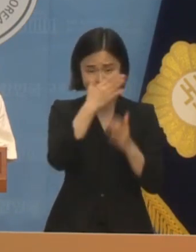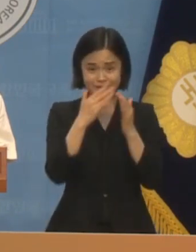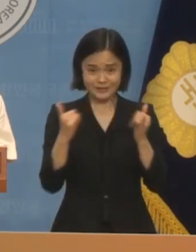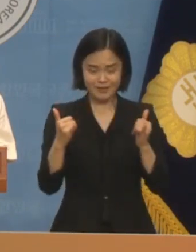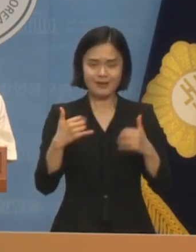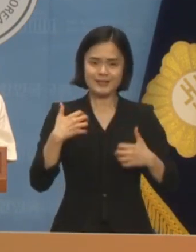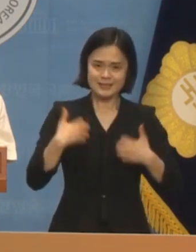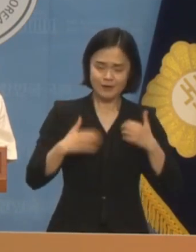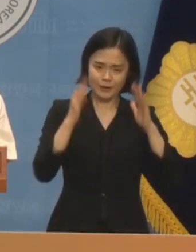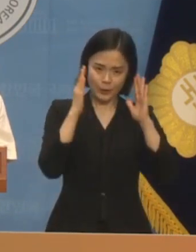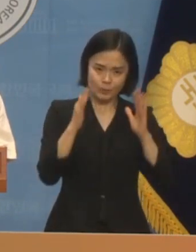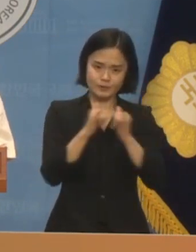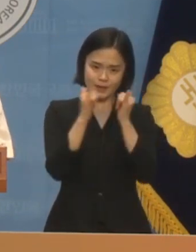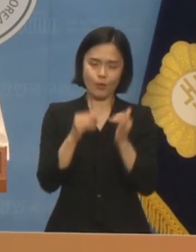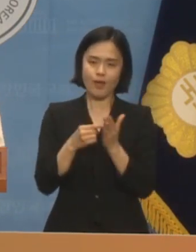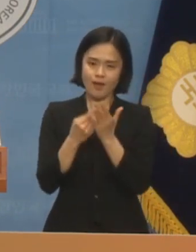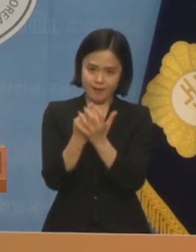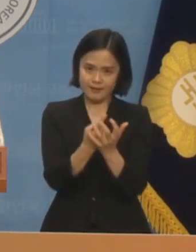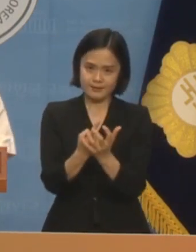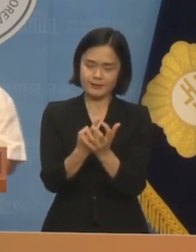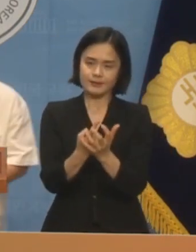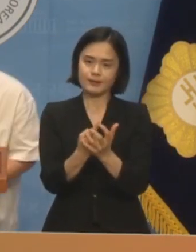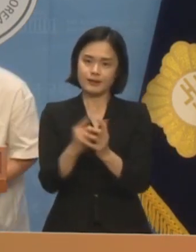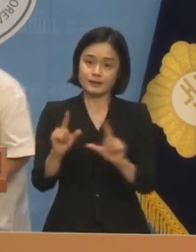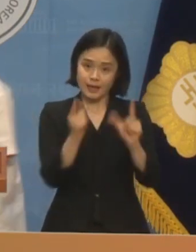있도록 도와주십시오. 감사합니다.